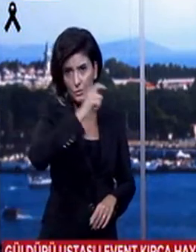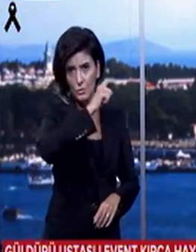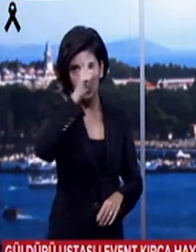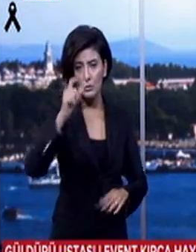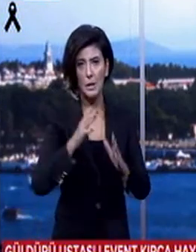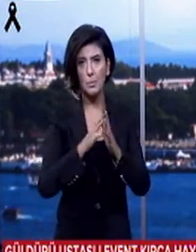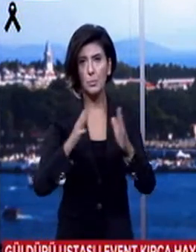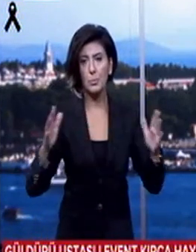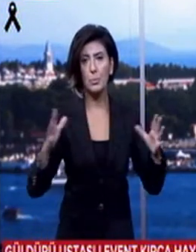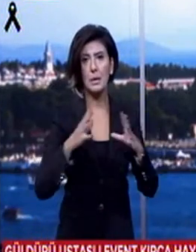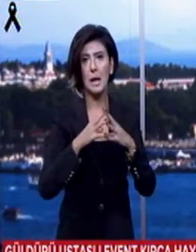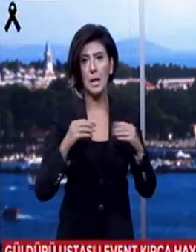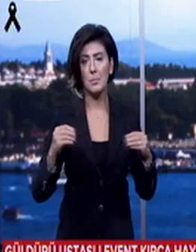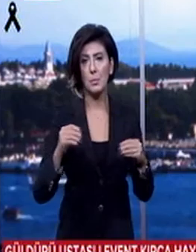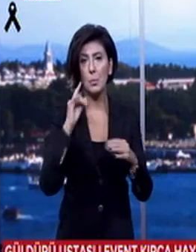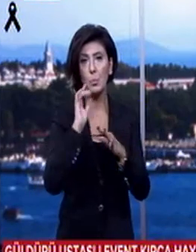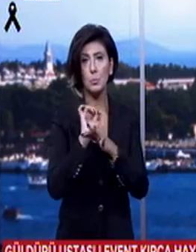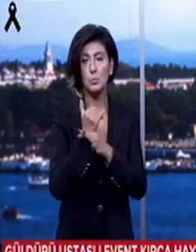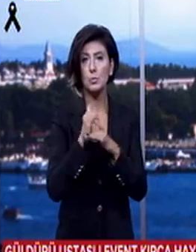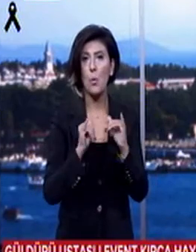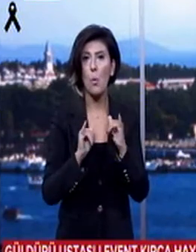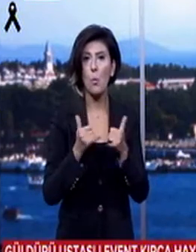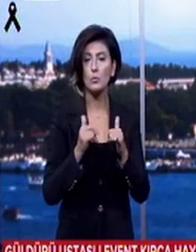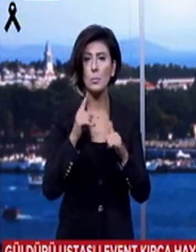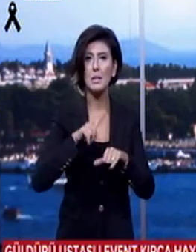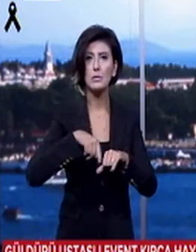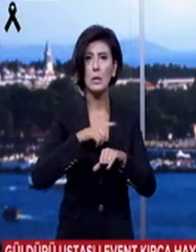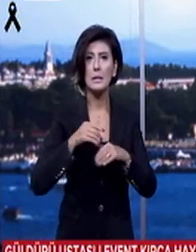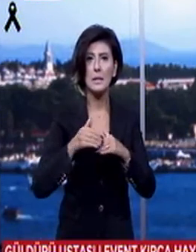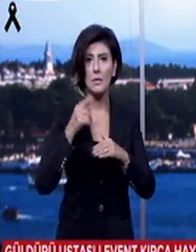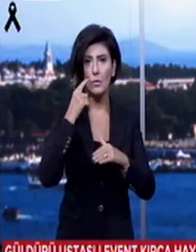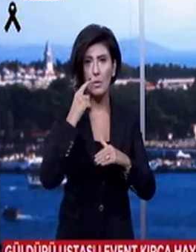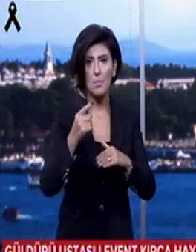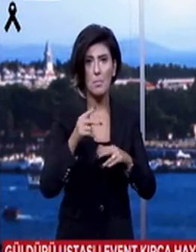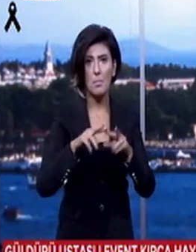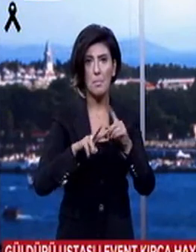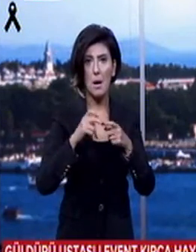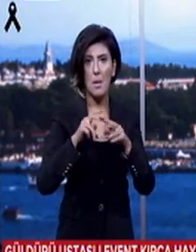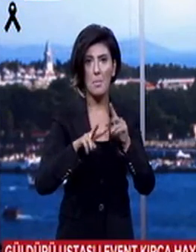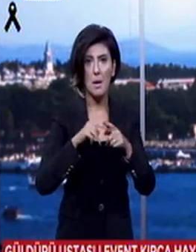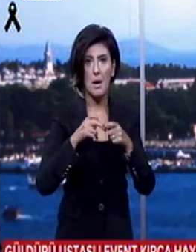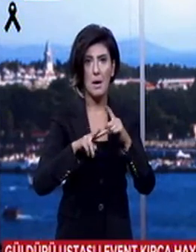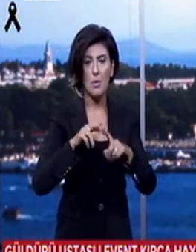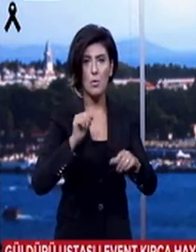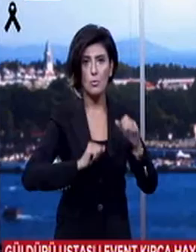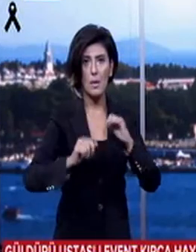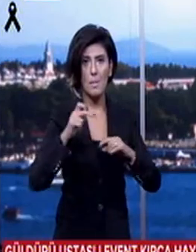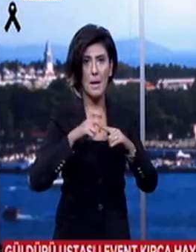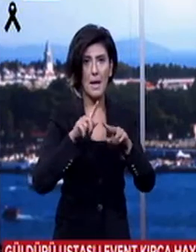Türkiye'nin büyük kaybı, usta oyuncu, bir süredir tedavi gördüğü Marmara Üniversitesi Pendik